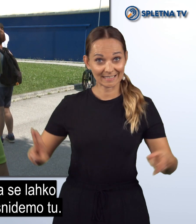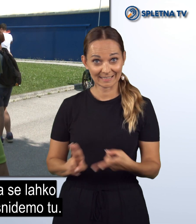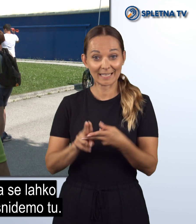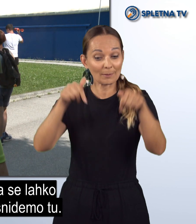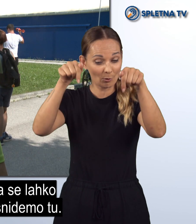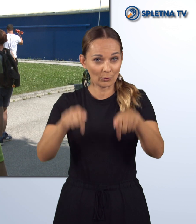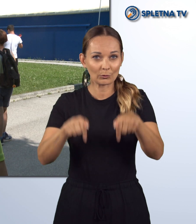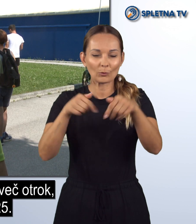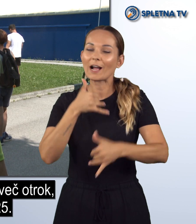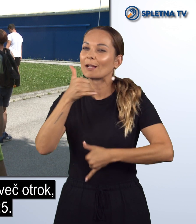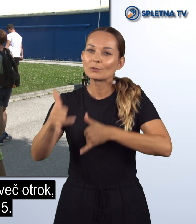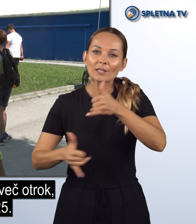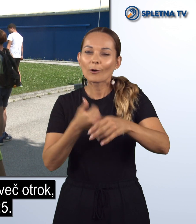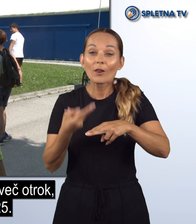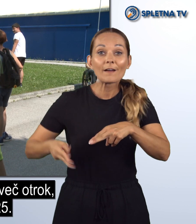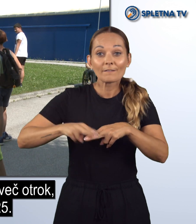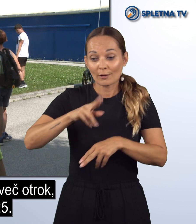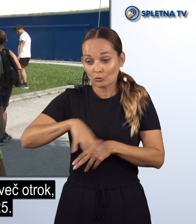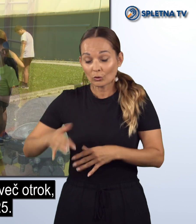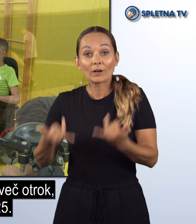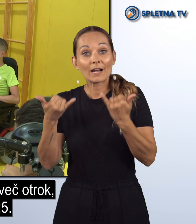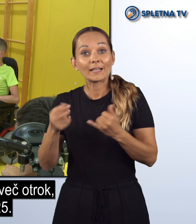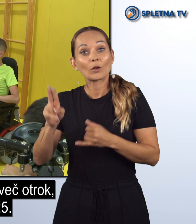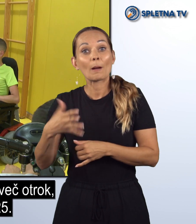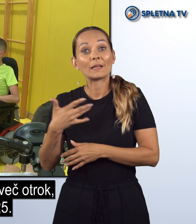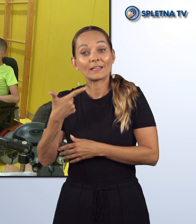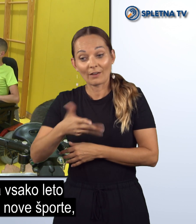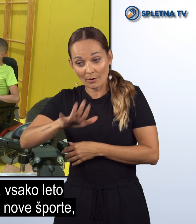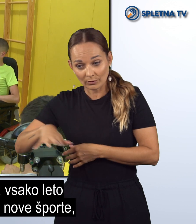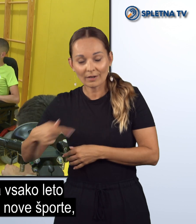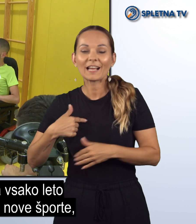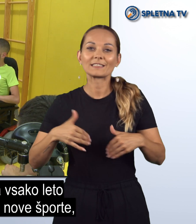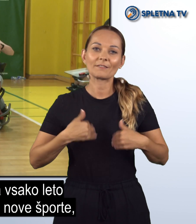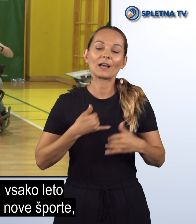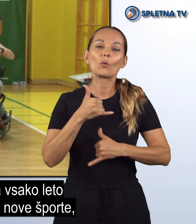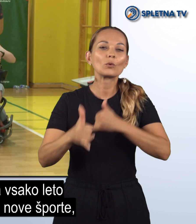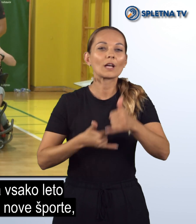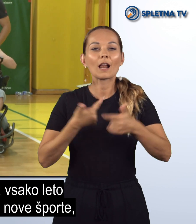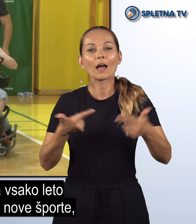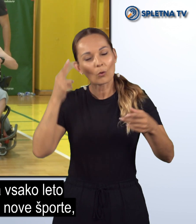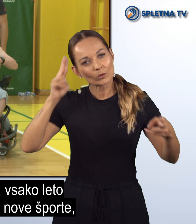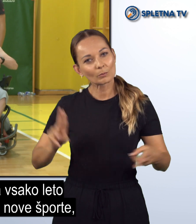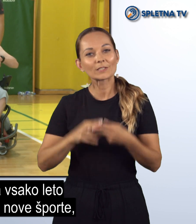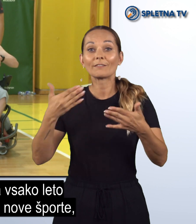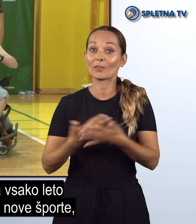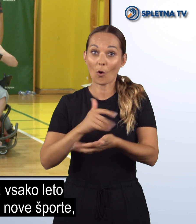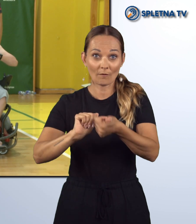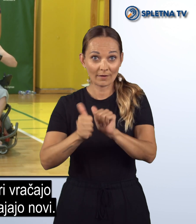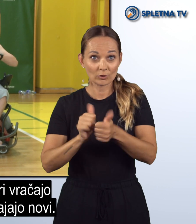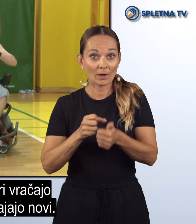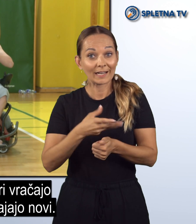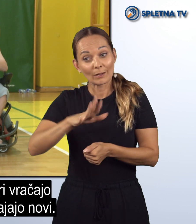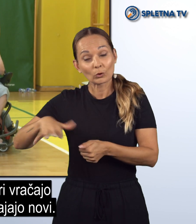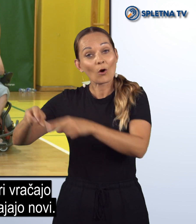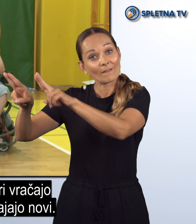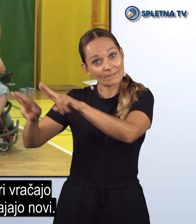ponovno snidemo tu. Vsako leto je več otrok, letos 25. Sem vesela, da vsako leto lahko spoznavajo nove športe, da se